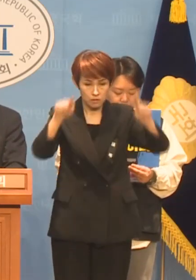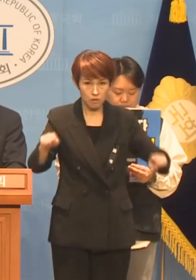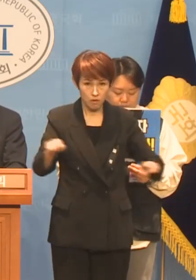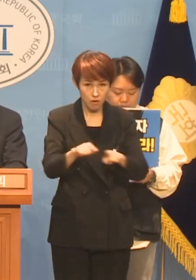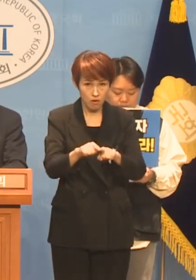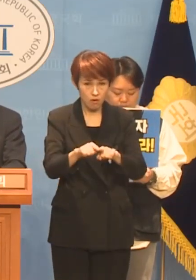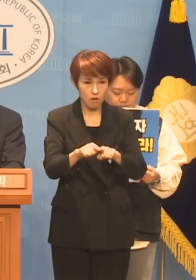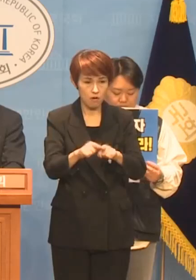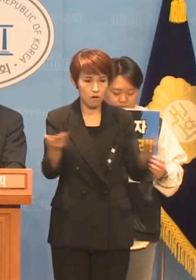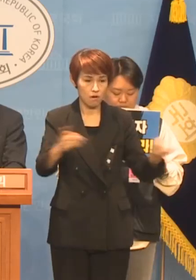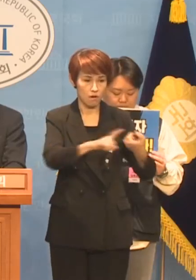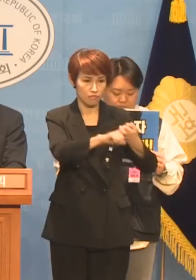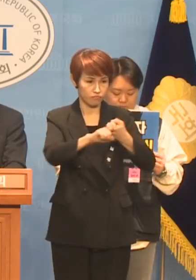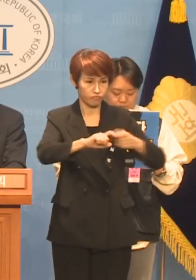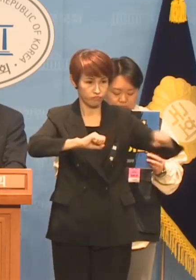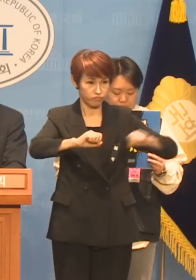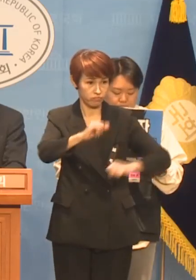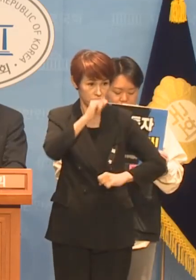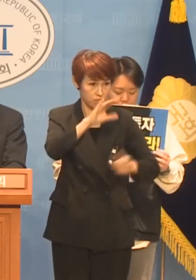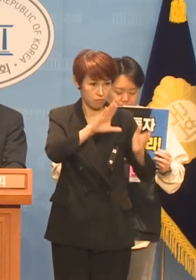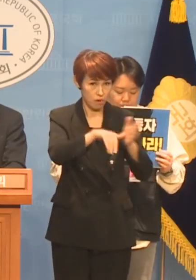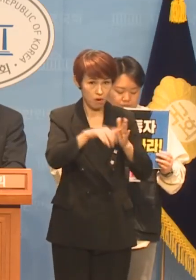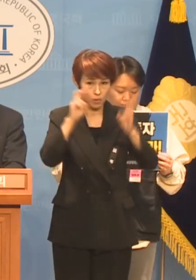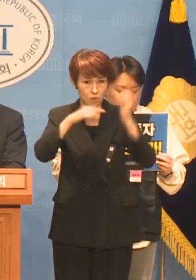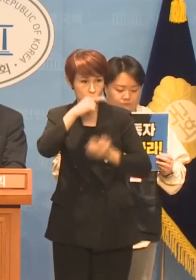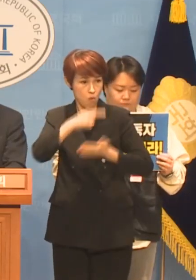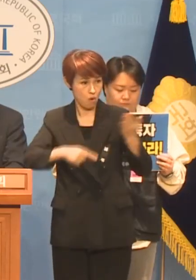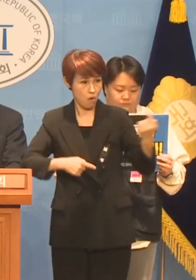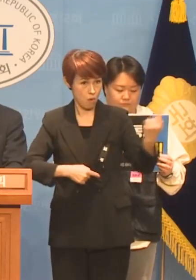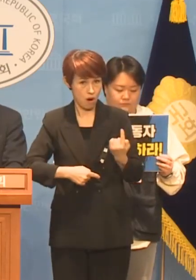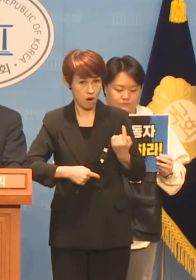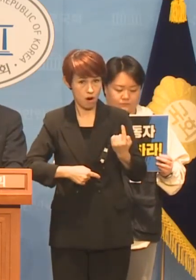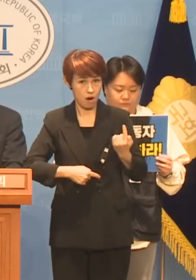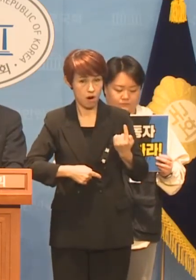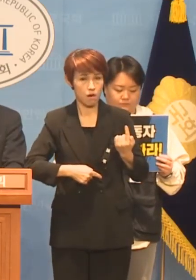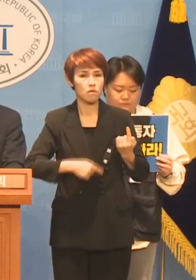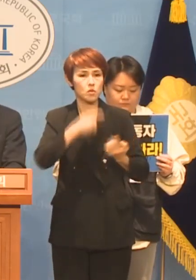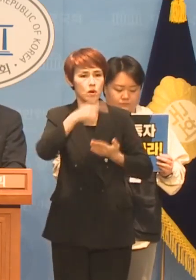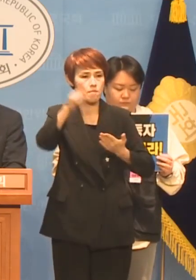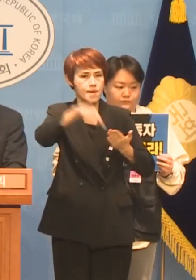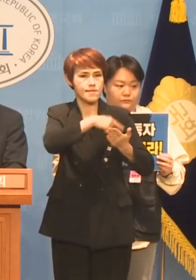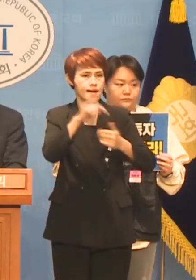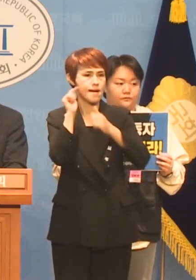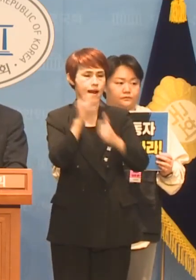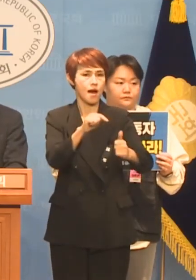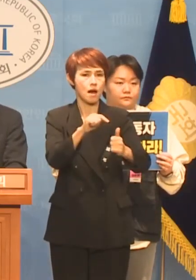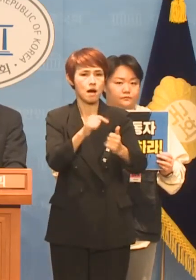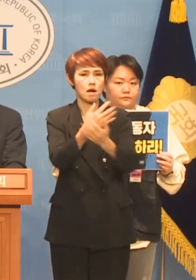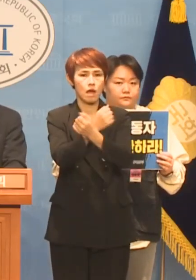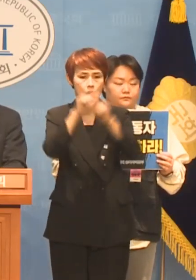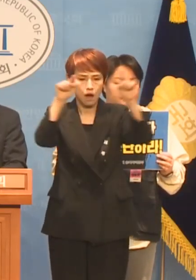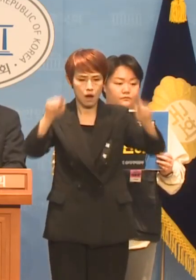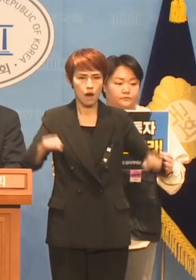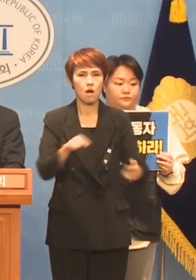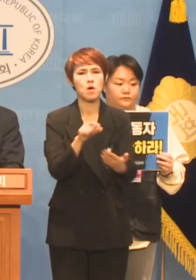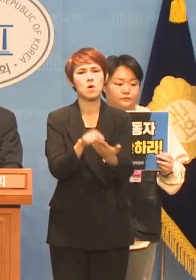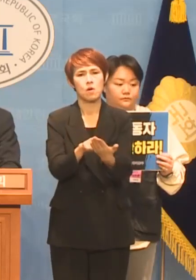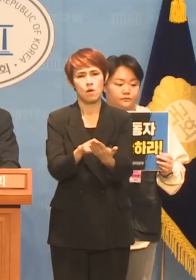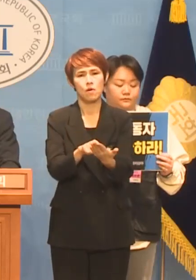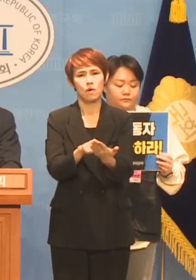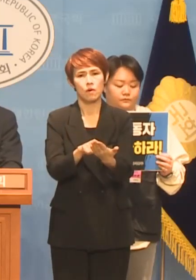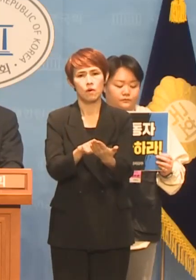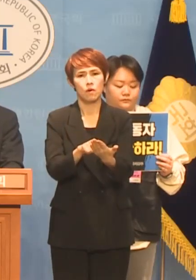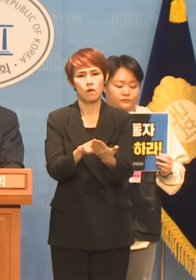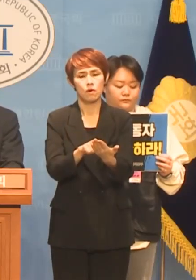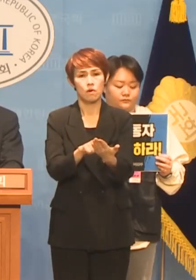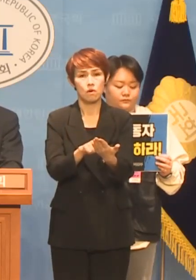행동이 정당할지라도 회사에 손해를 끼쳤을 때 그 손해를 배상해야 한다고 되어 있습니다. 심지어